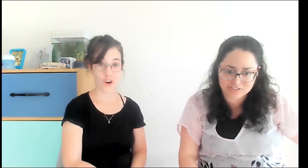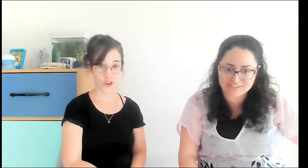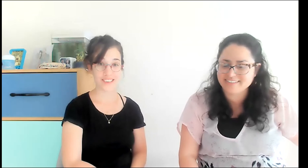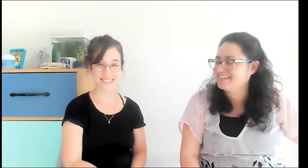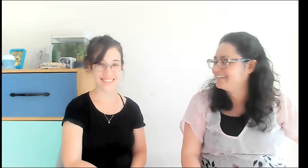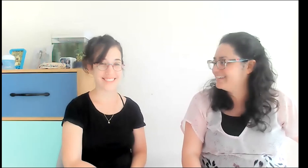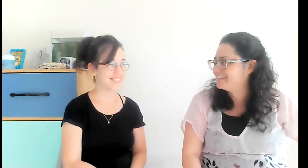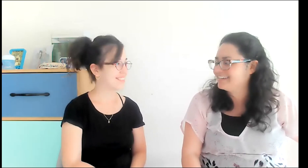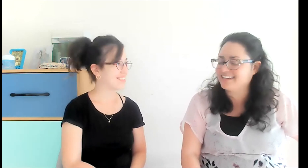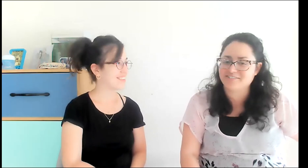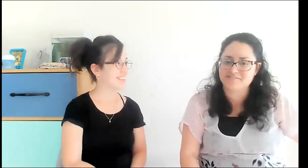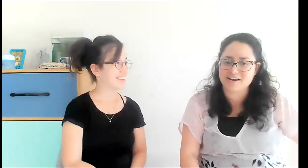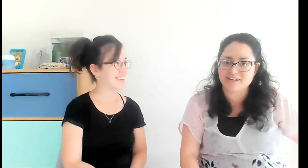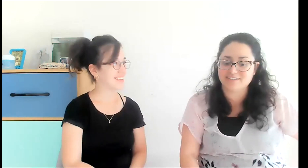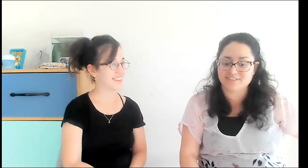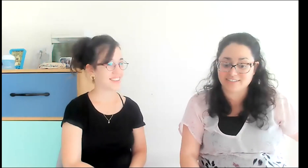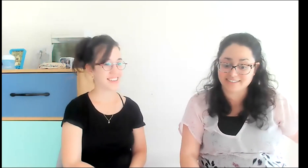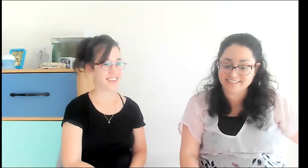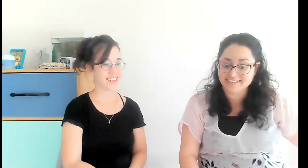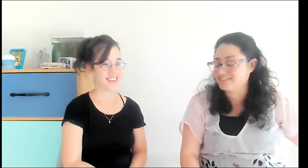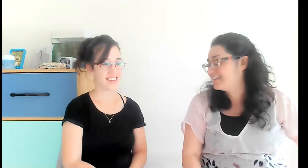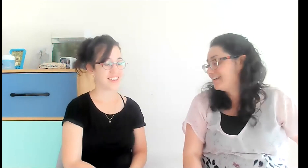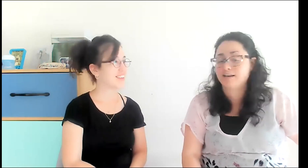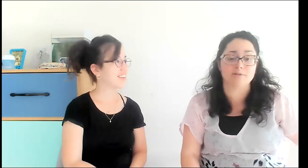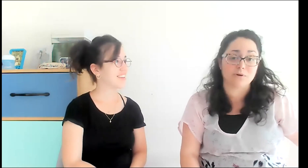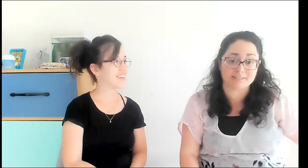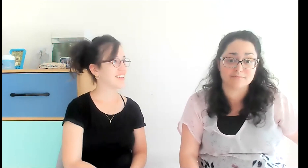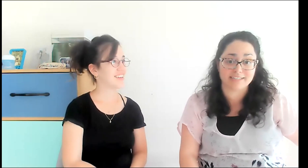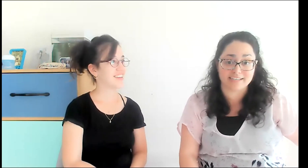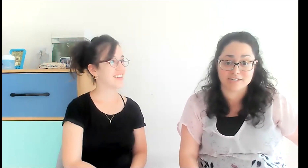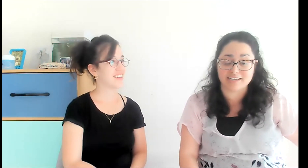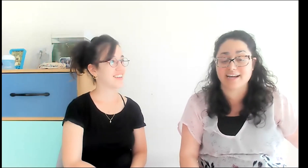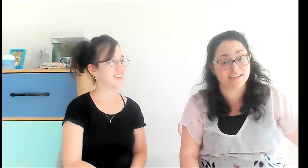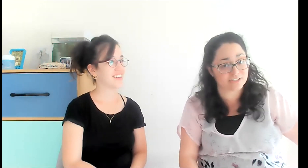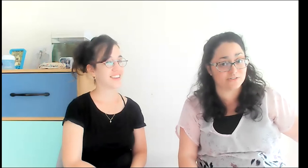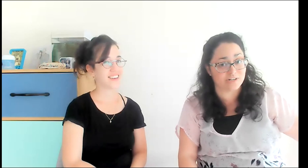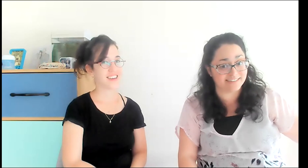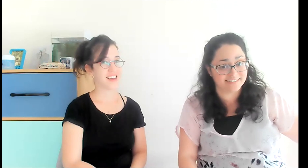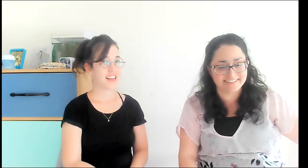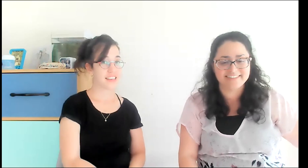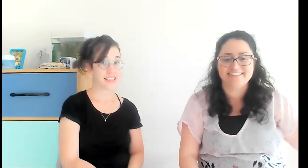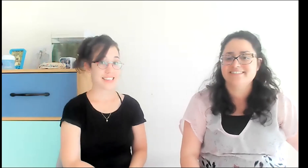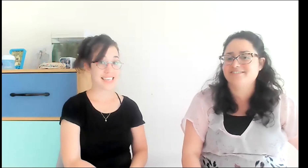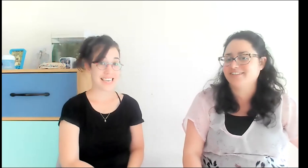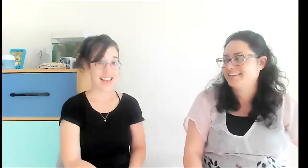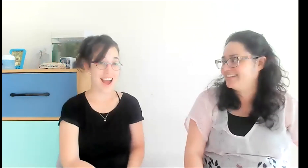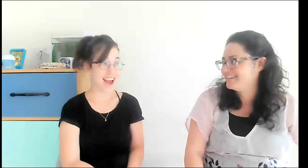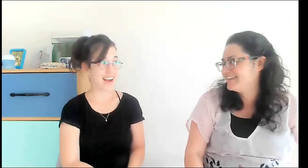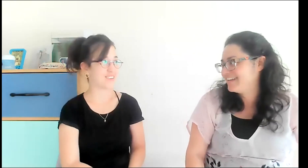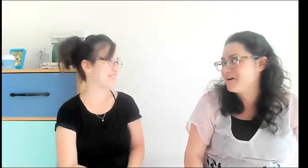נכון. אנחנו נלמד שיר שאני בטוחה שאתם מכירים, שנקרא איך שיר נולד. ויהיה